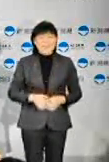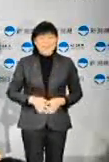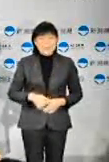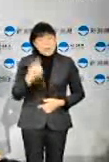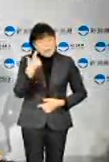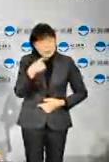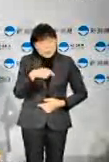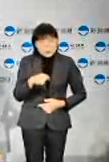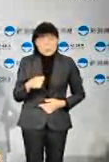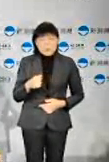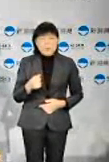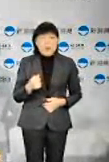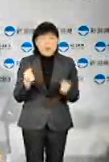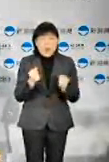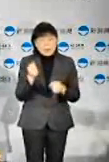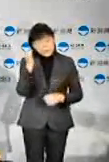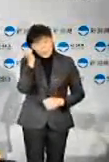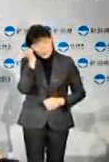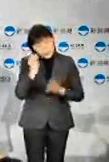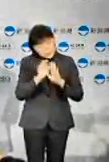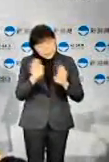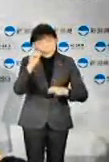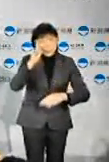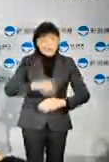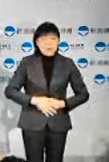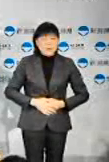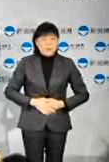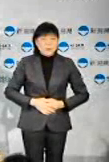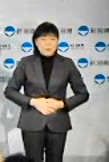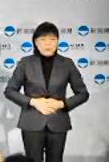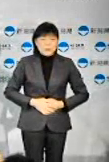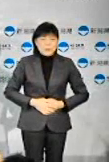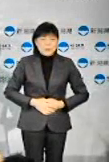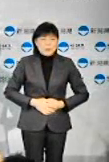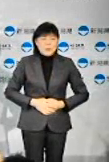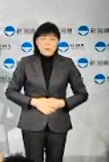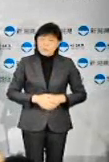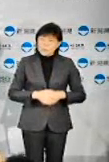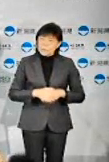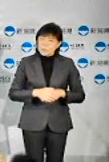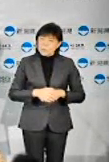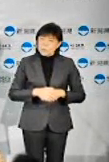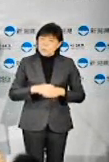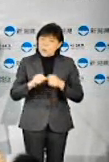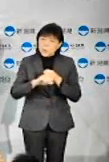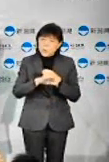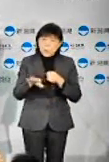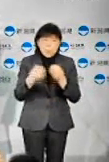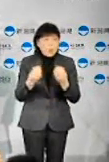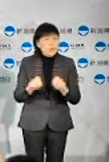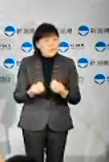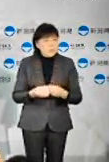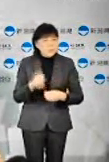ょっと分かる、皆さんの報道もパタッと止まってますよね。12月